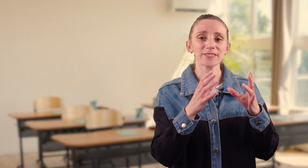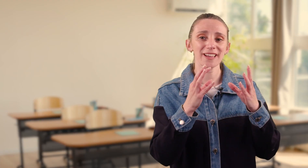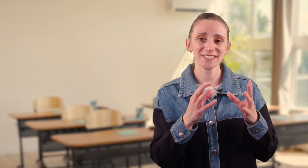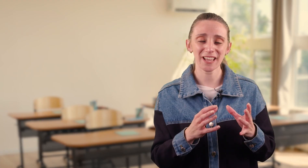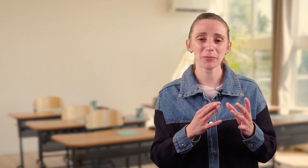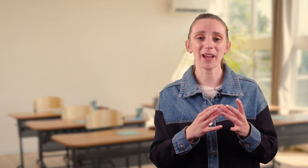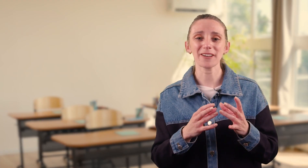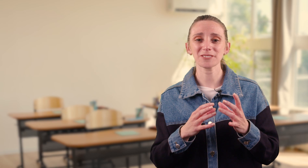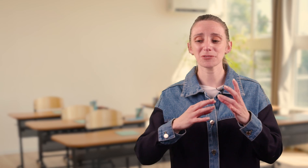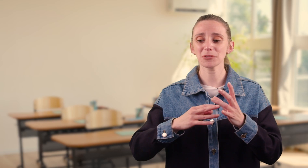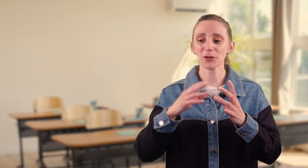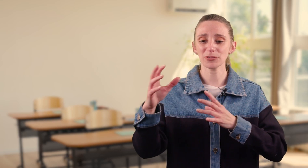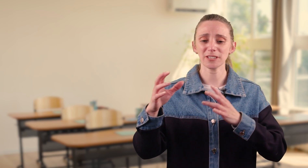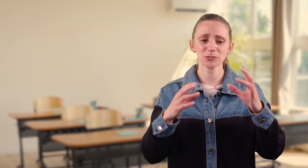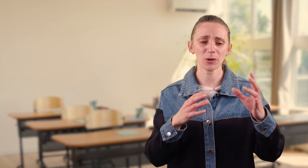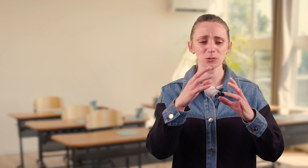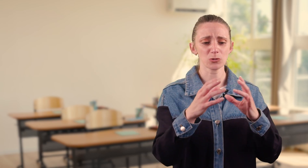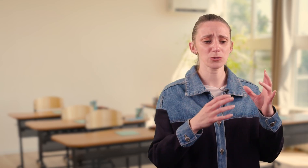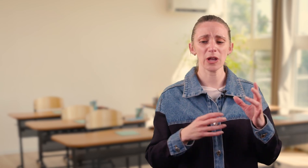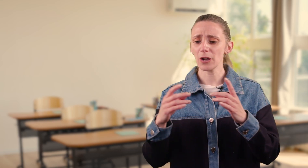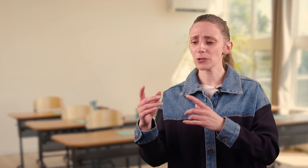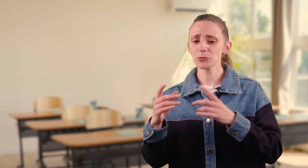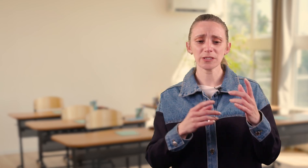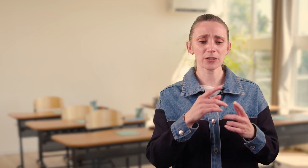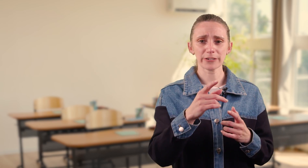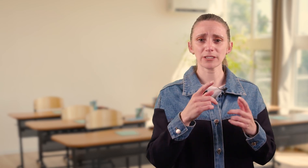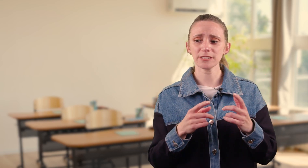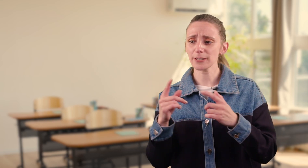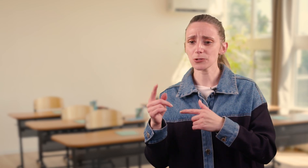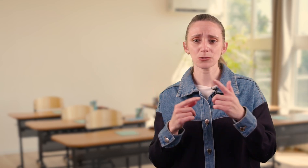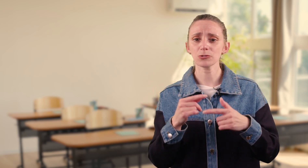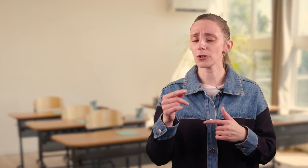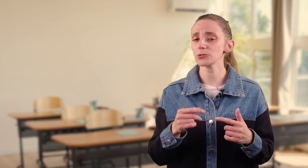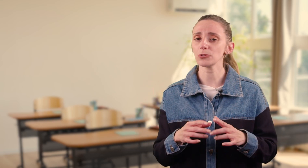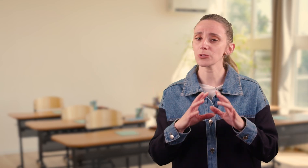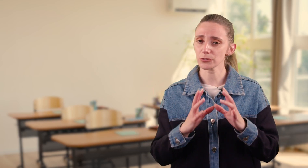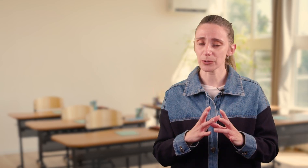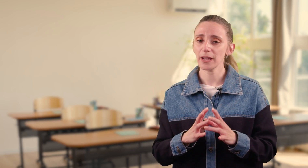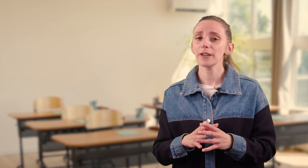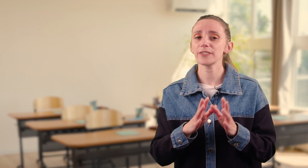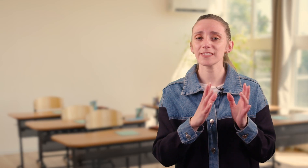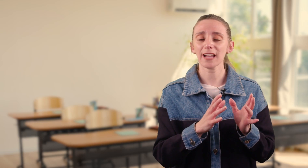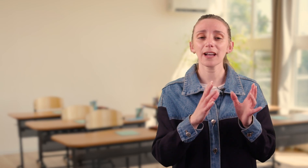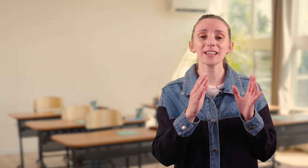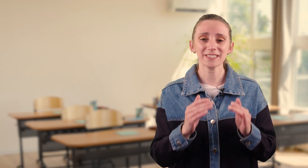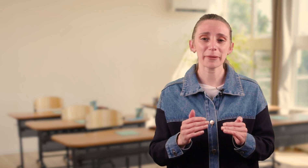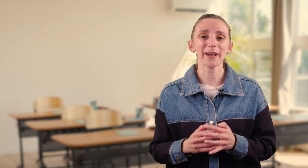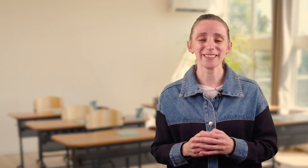faire simple avant de revenir sur l'un sur l'autre en oubliant d'avoir dit quelque chose sur l'un sur l'autre. Non, faites ça étape par